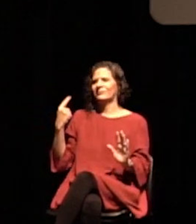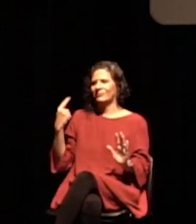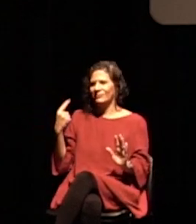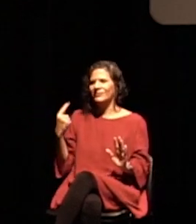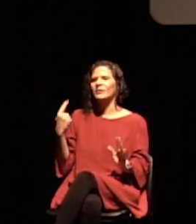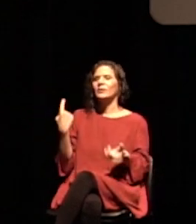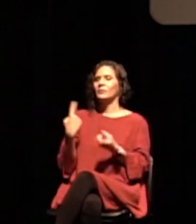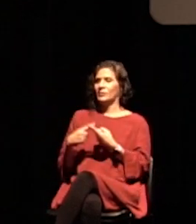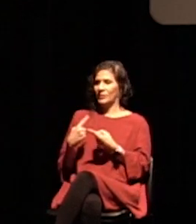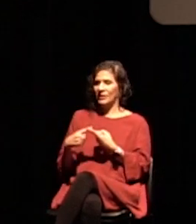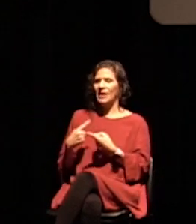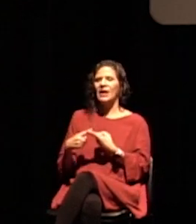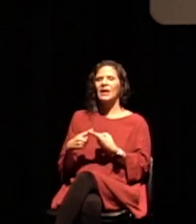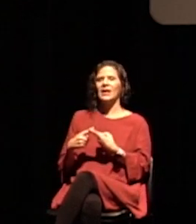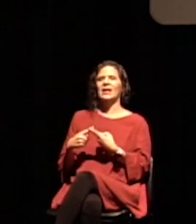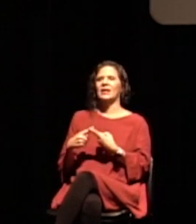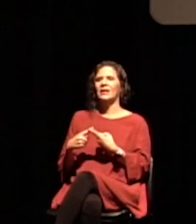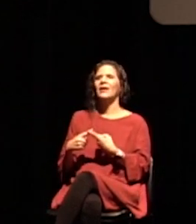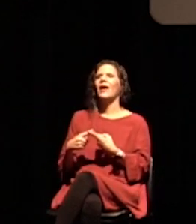ter reatado